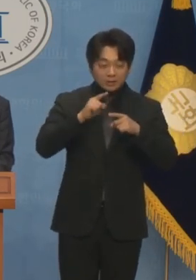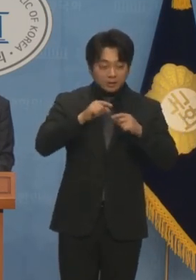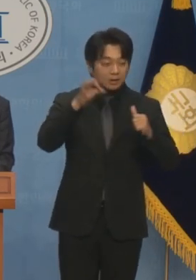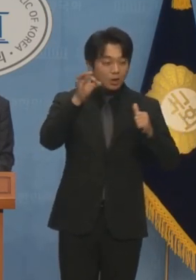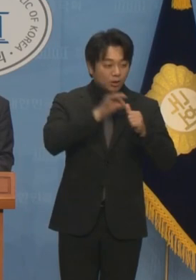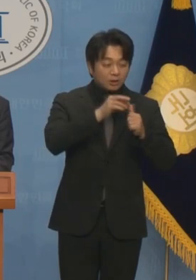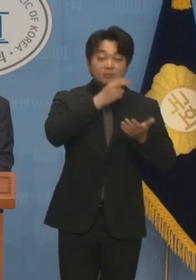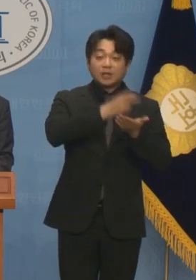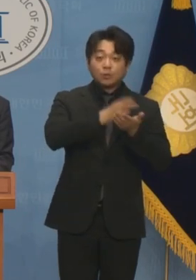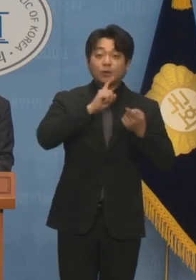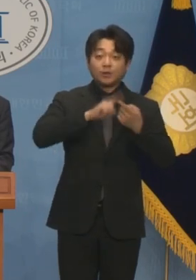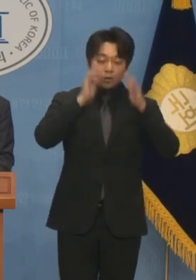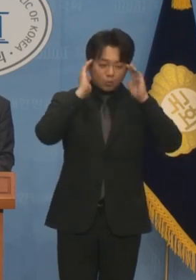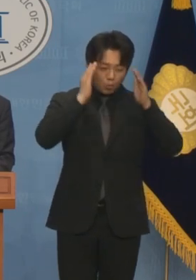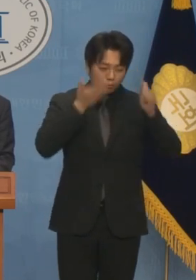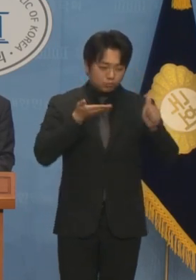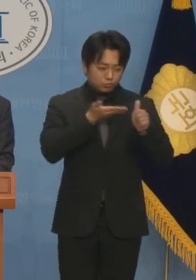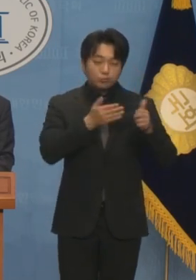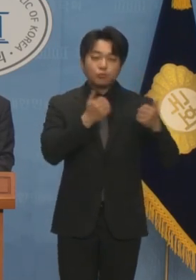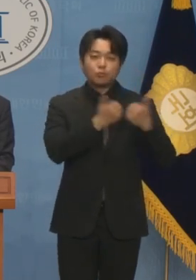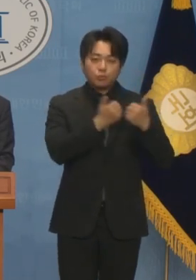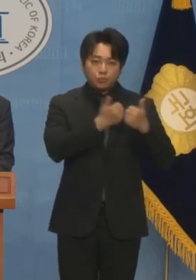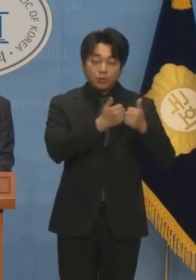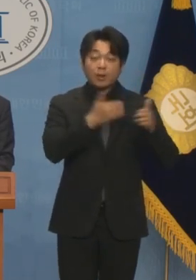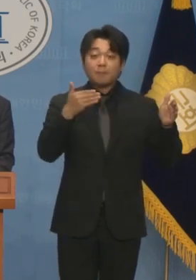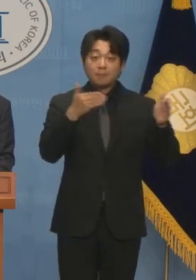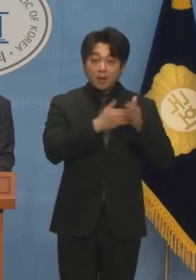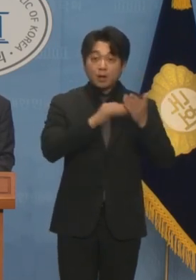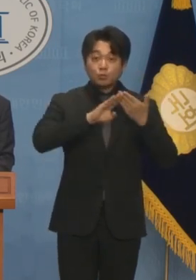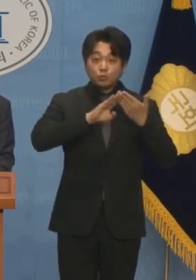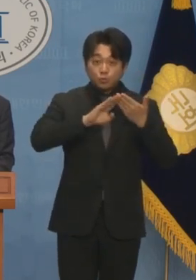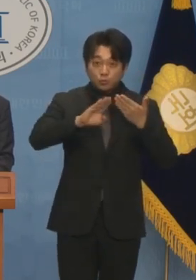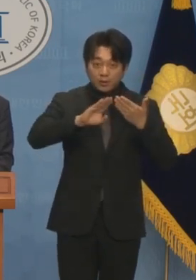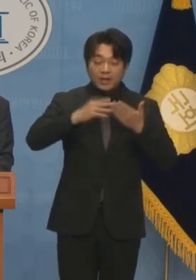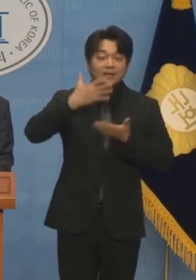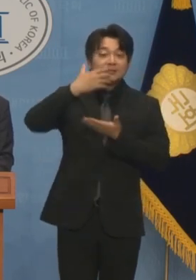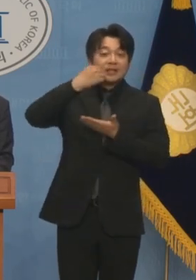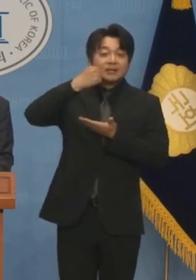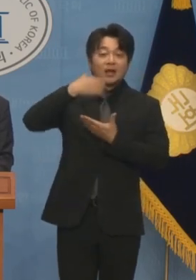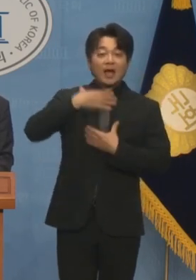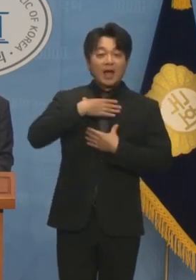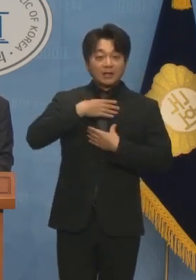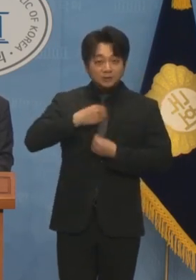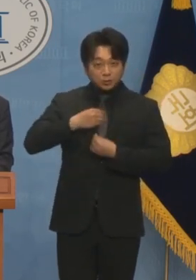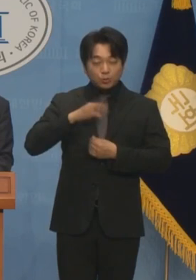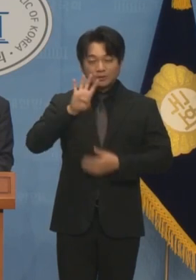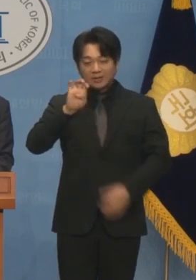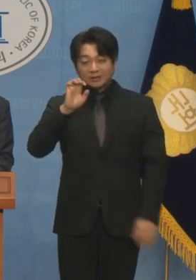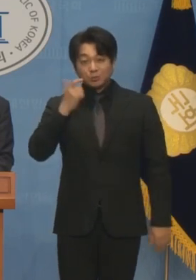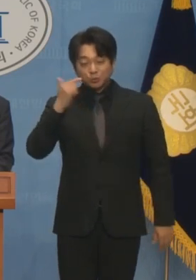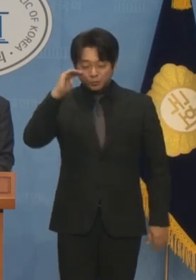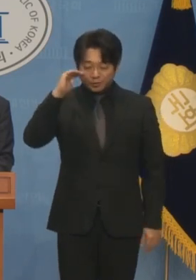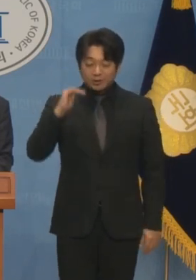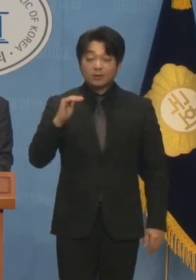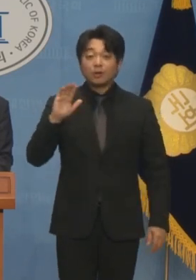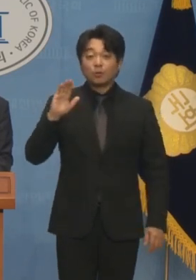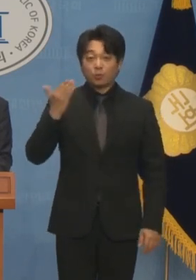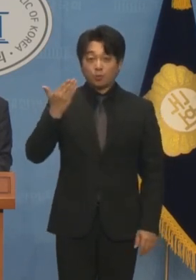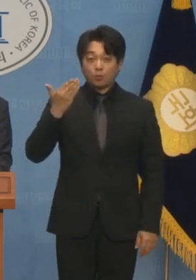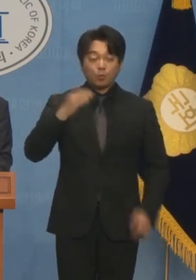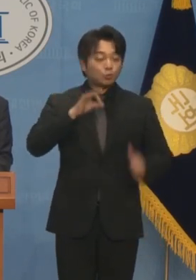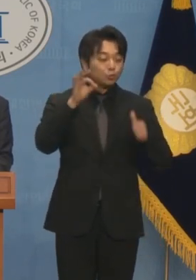토론을 거친 수기의 결과 재정 안정론이 42.6%로 약간 떨어지고